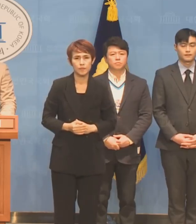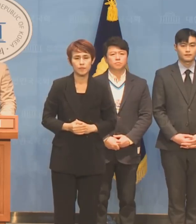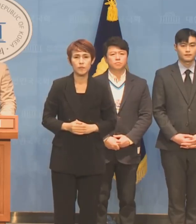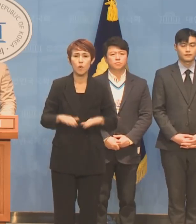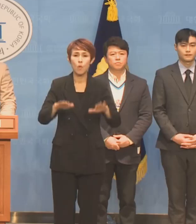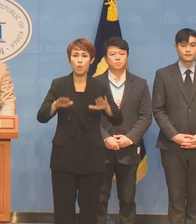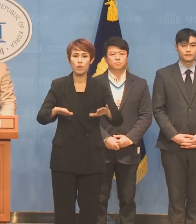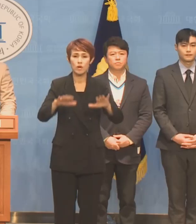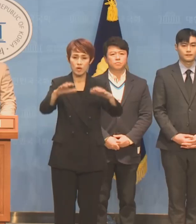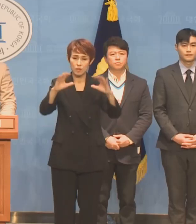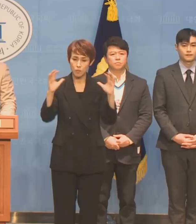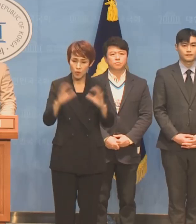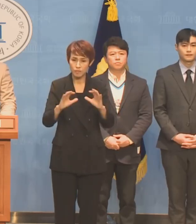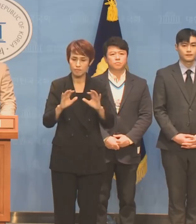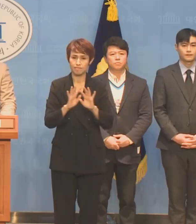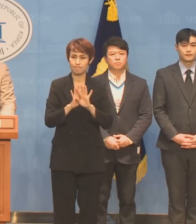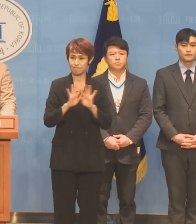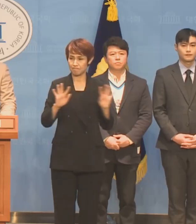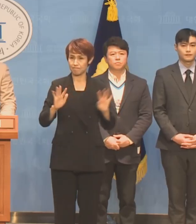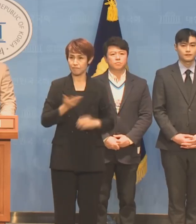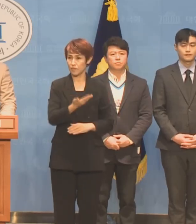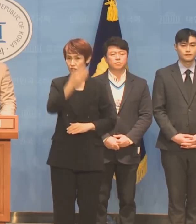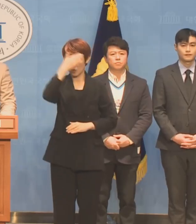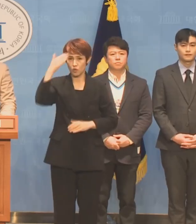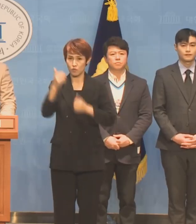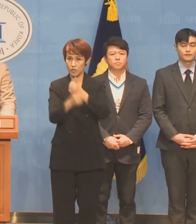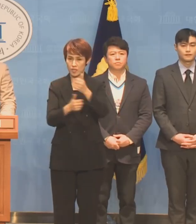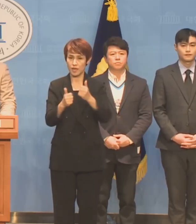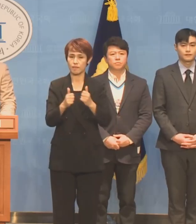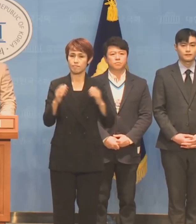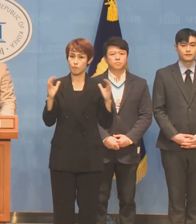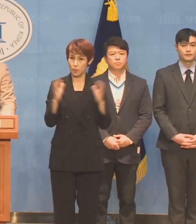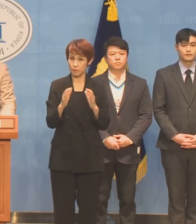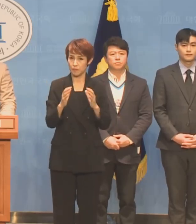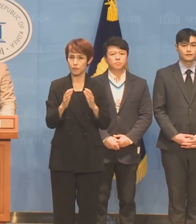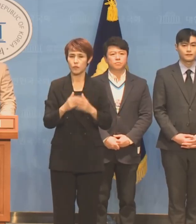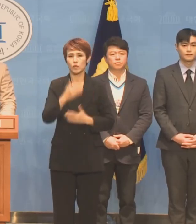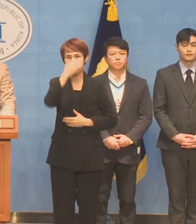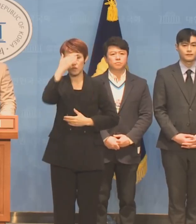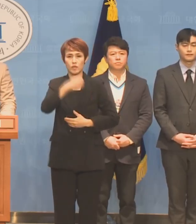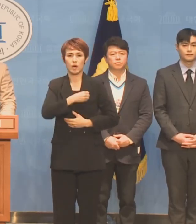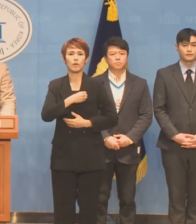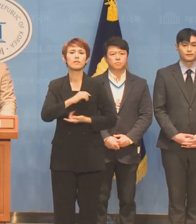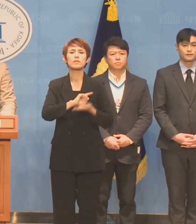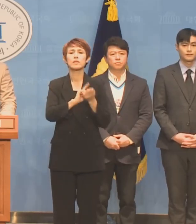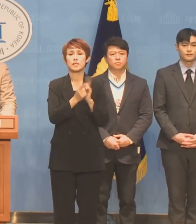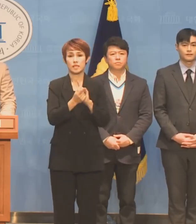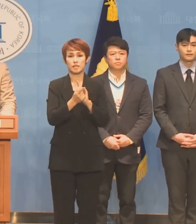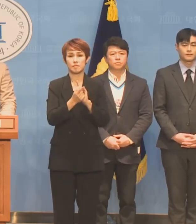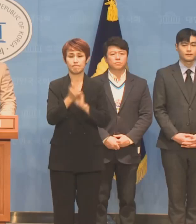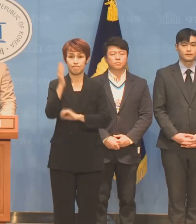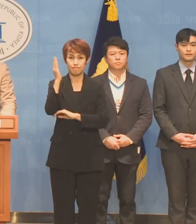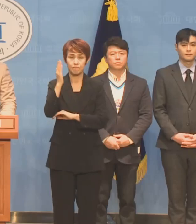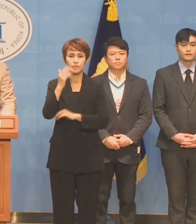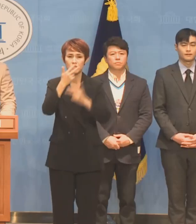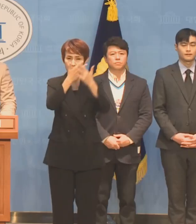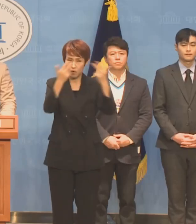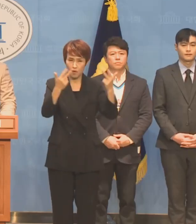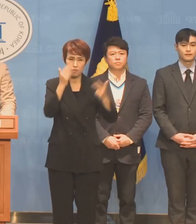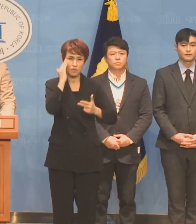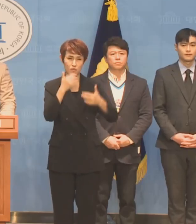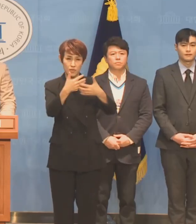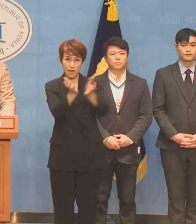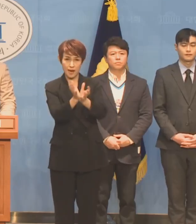오늘 여기에 모인 국민의힘 17개 시도 청년위원장 협의회 일동과 국민의힘 청년 당원들을 대표해서 이재명과